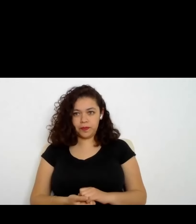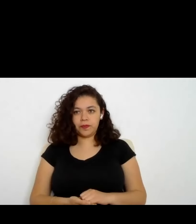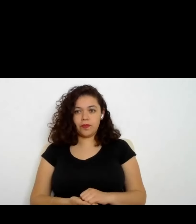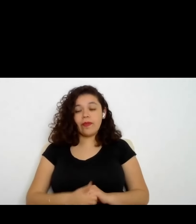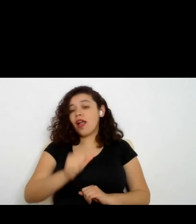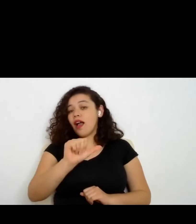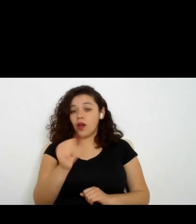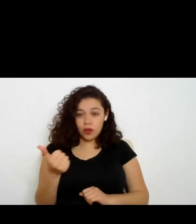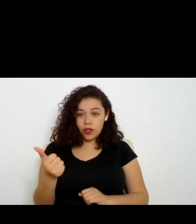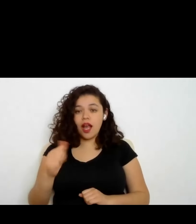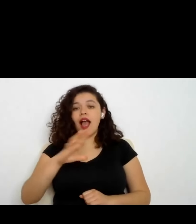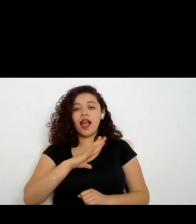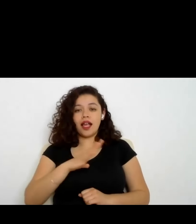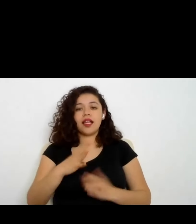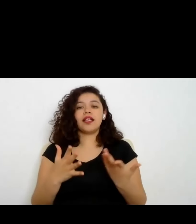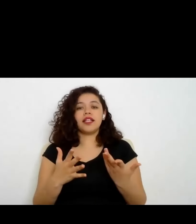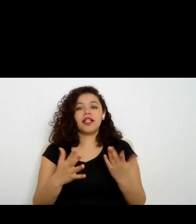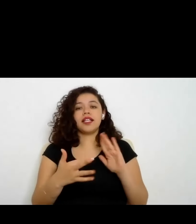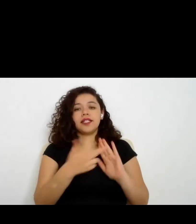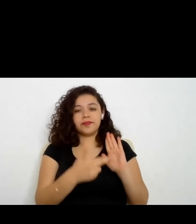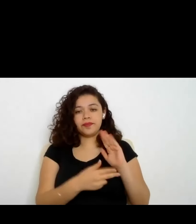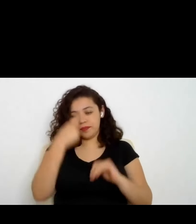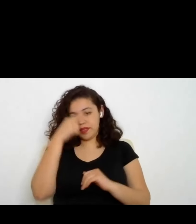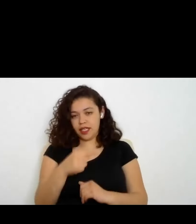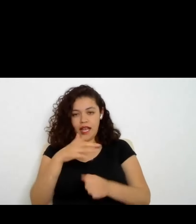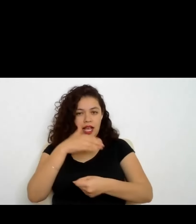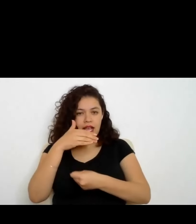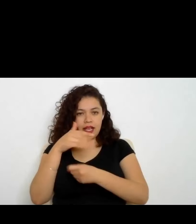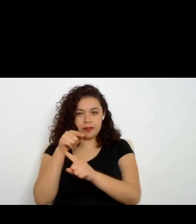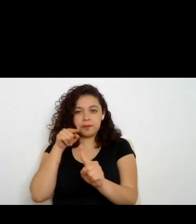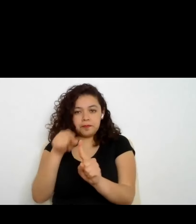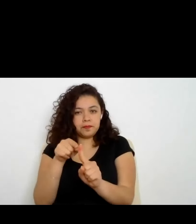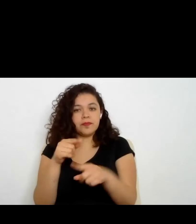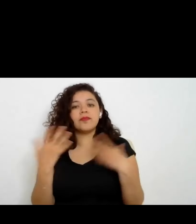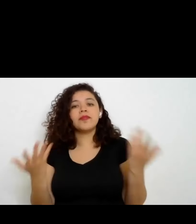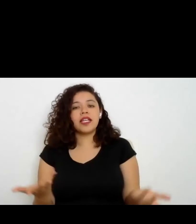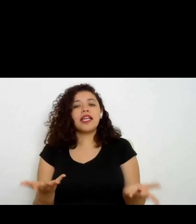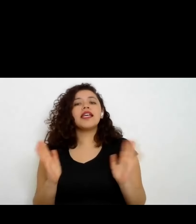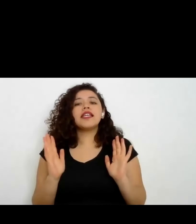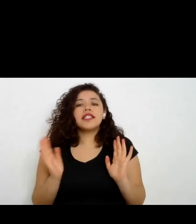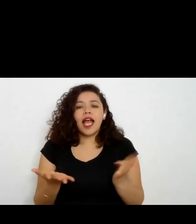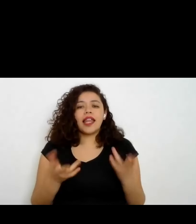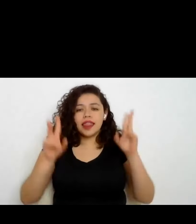Otro principio es el principio de finalidad y bueno, ya hemos estado hablando sobre esto, sobre las